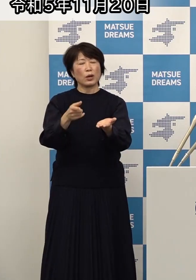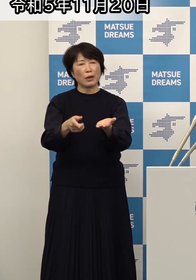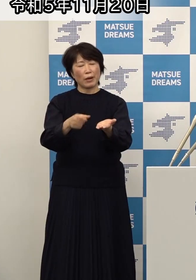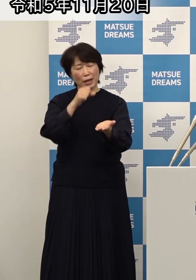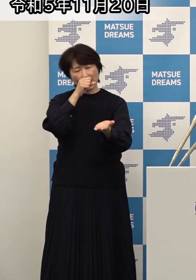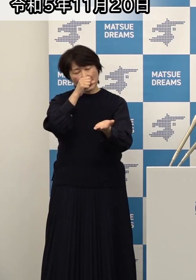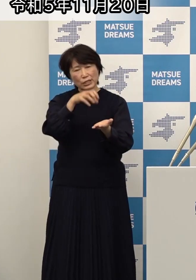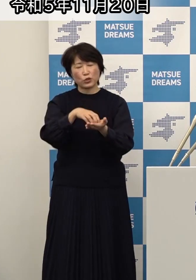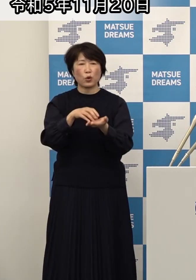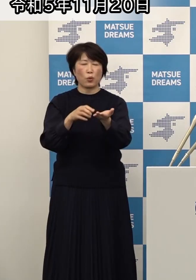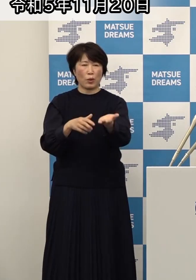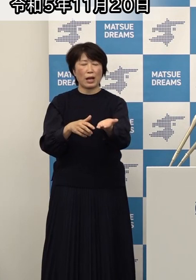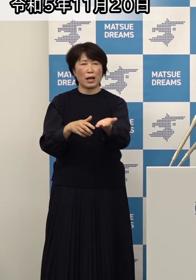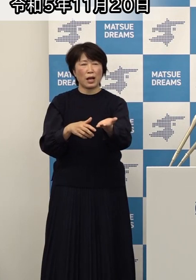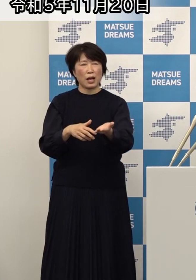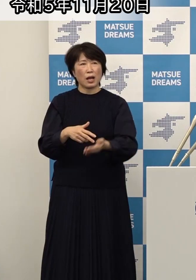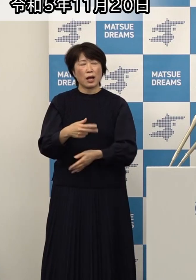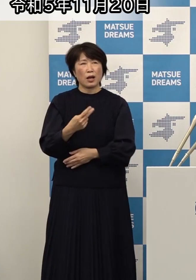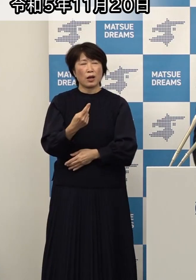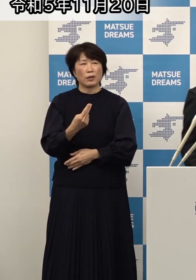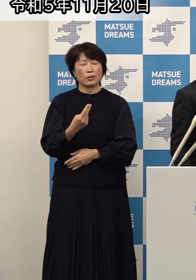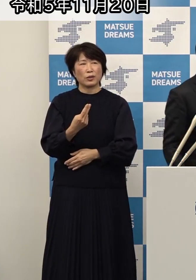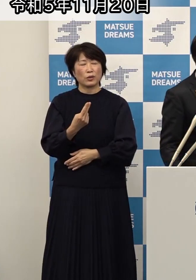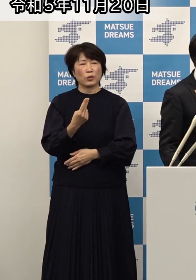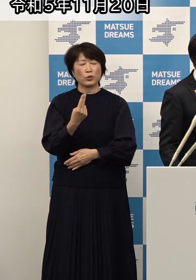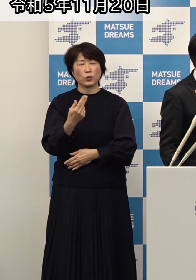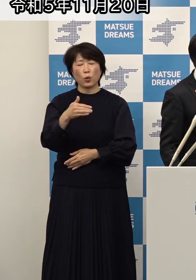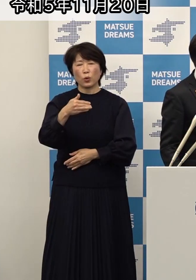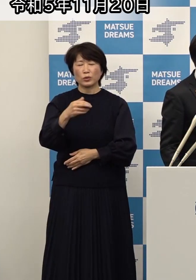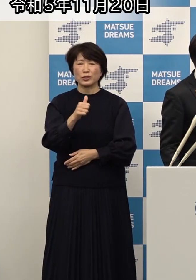田八雲さんでございます。